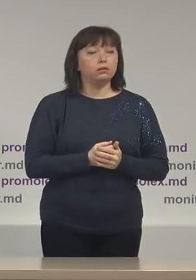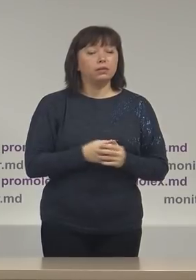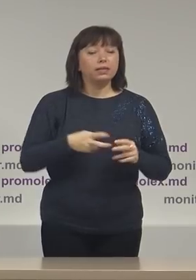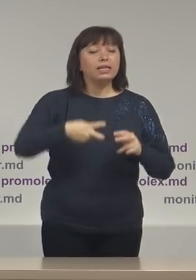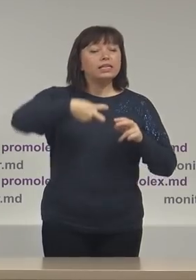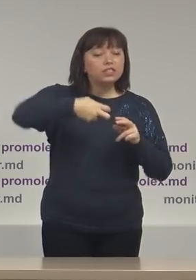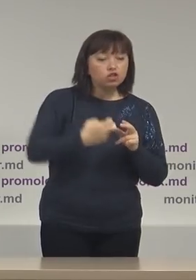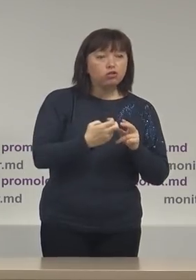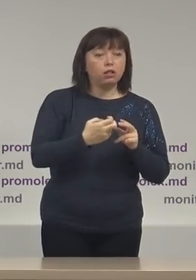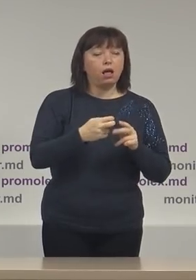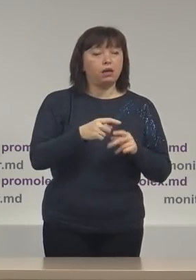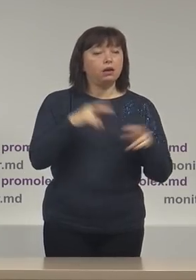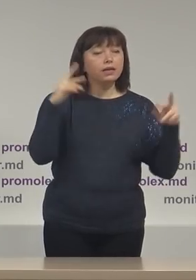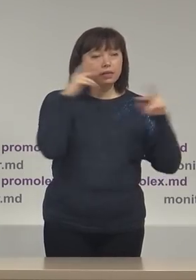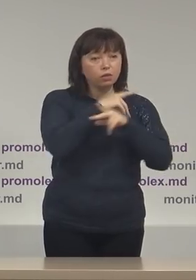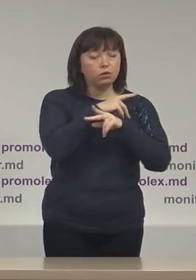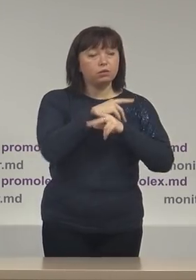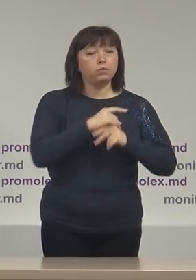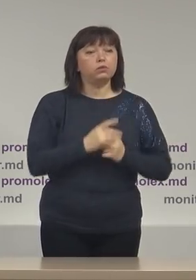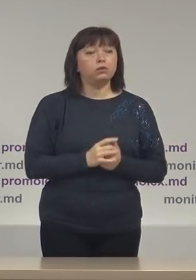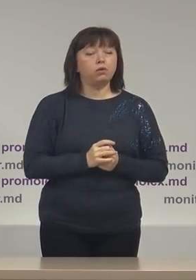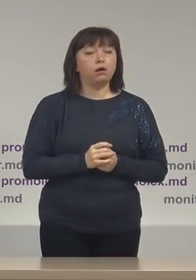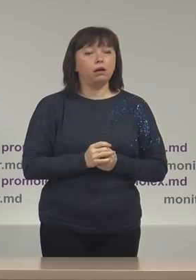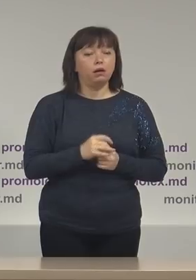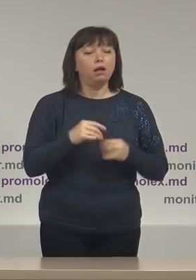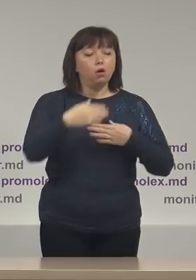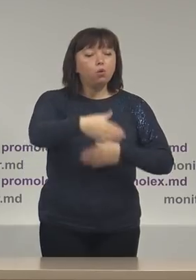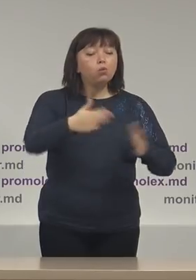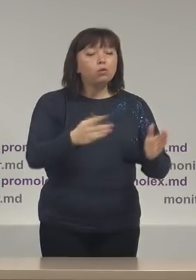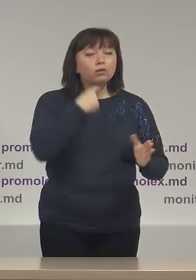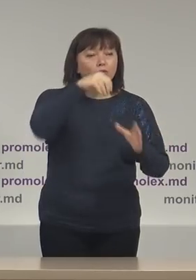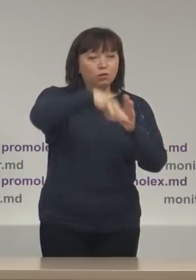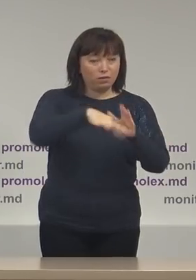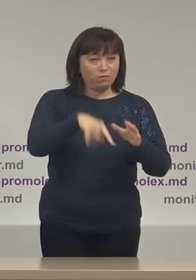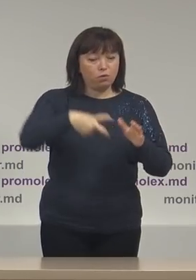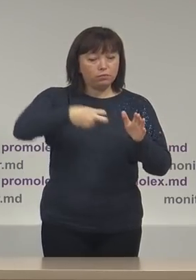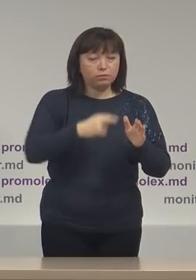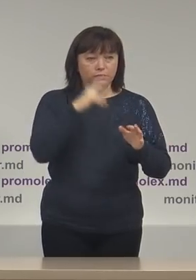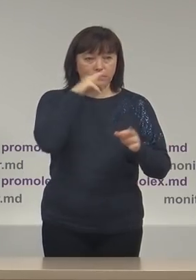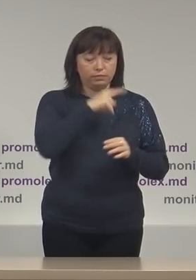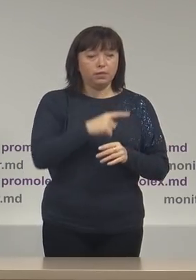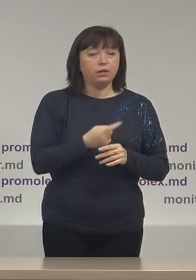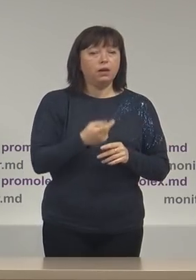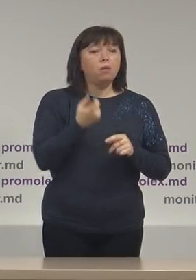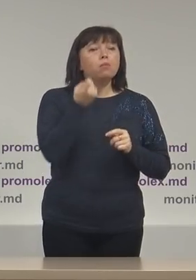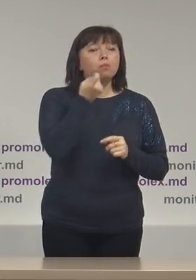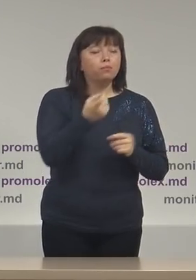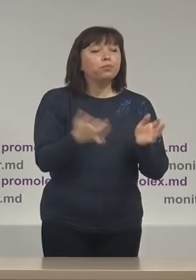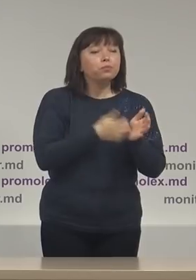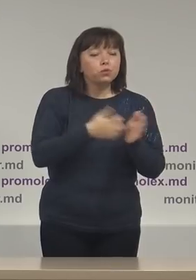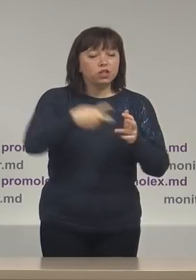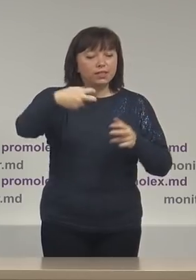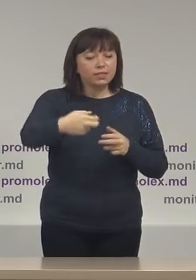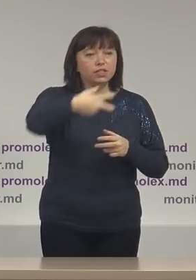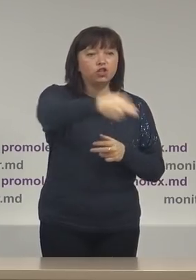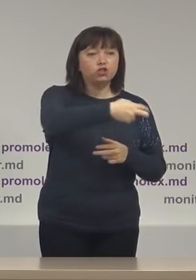sigilare necorespunzătoare a urnelor de vot, adică cu mai puține sigilii decât